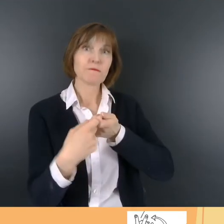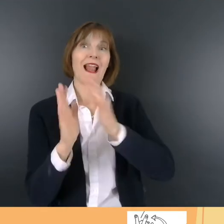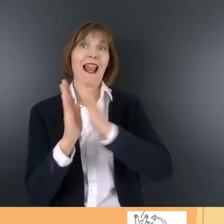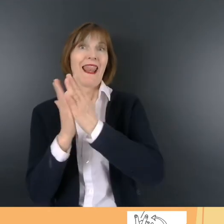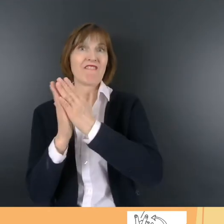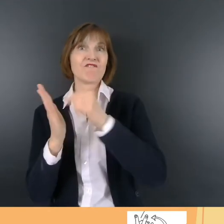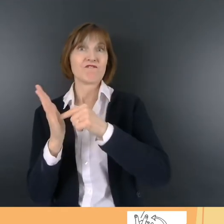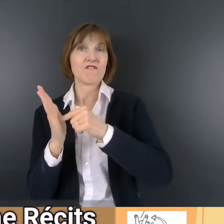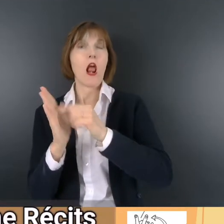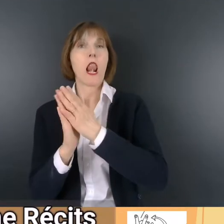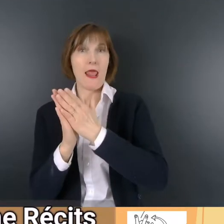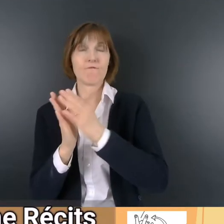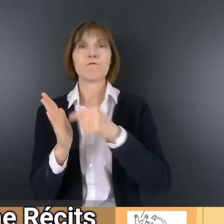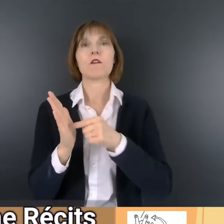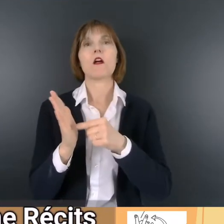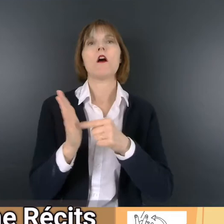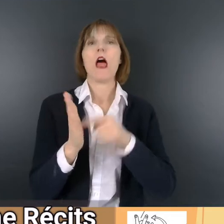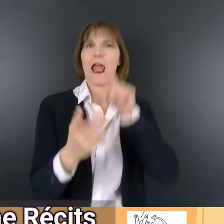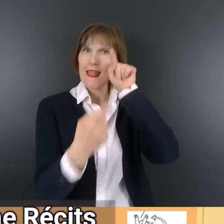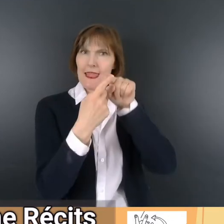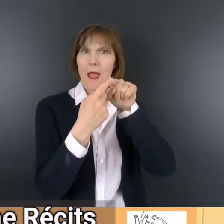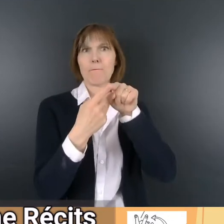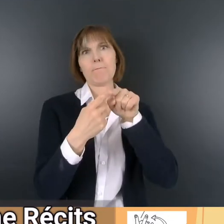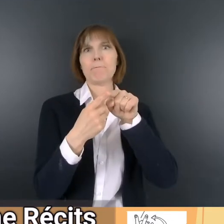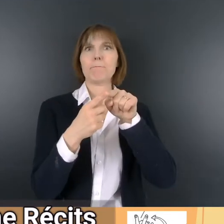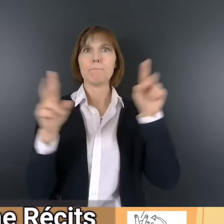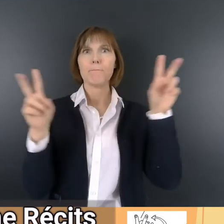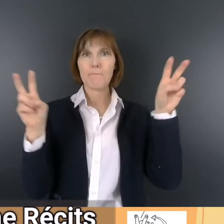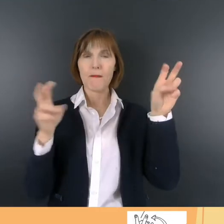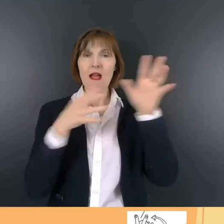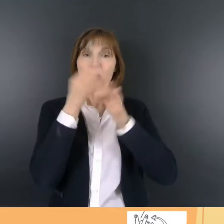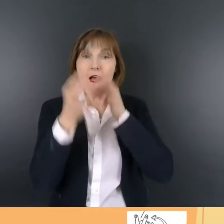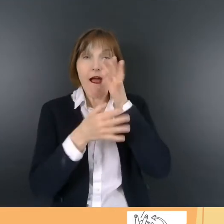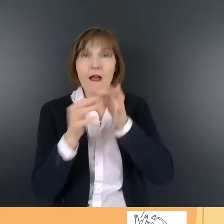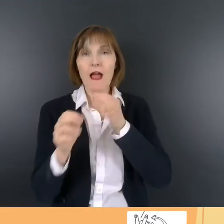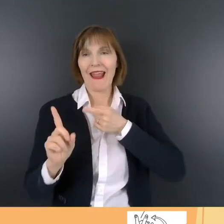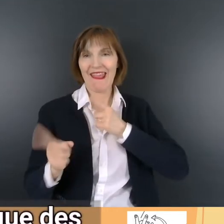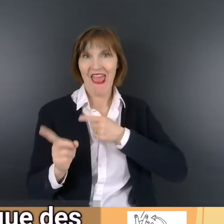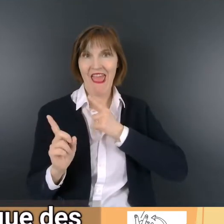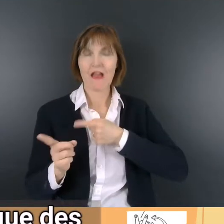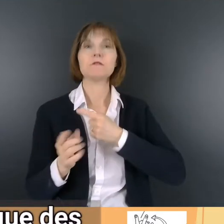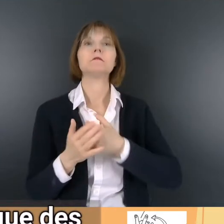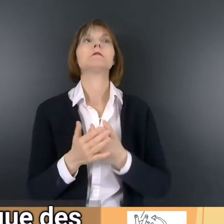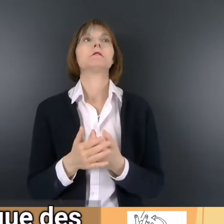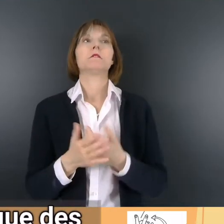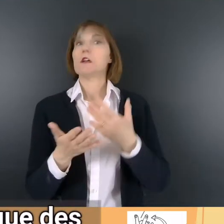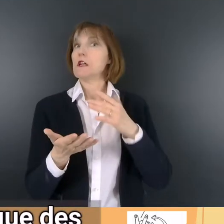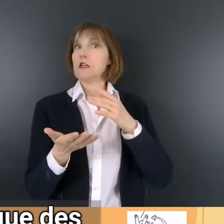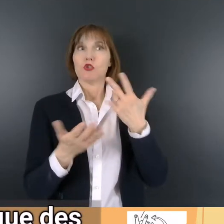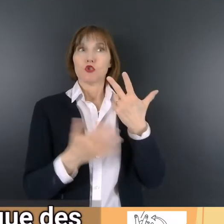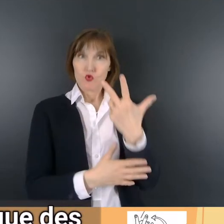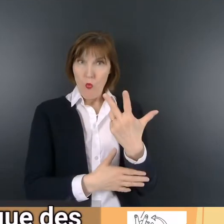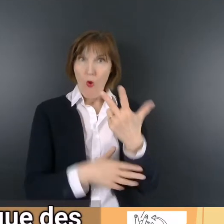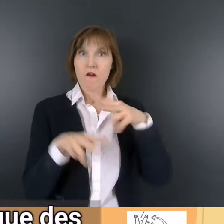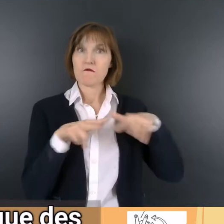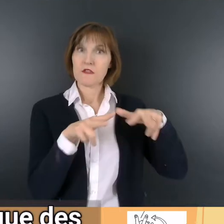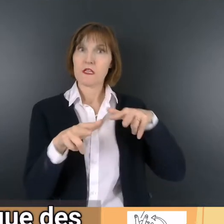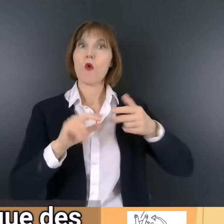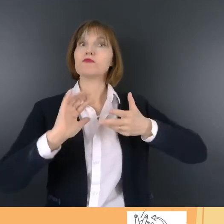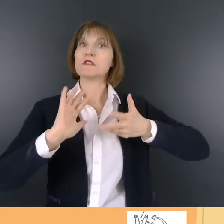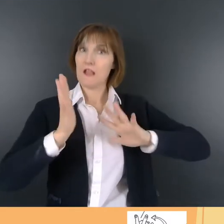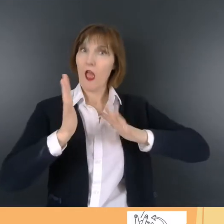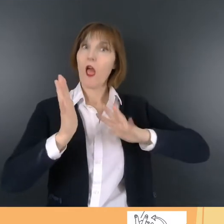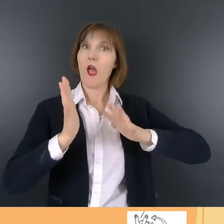livres. Donc là, le thème, c'est récits de guerre, c'est des histoires vécues et c'est en langue des signes. y a trois capsules vidéo